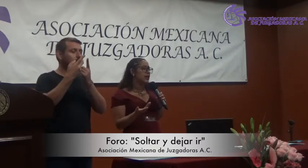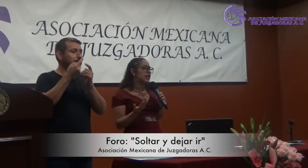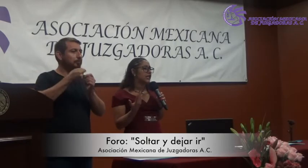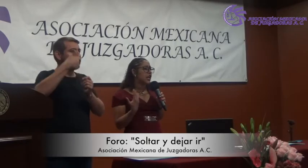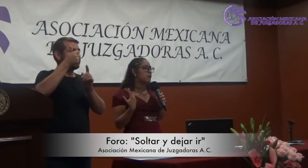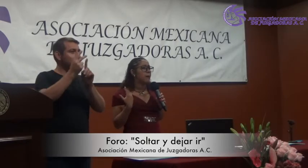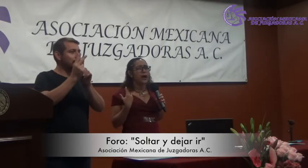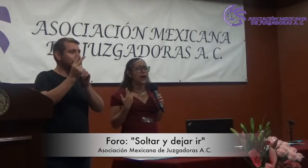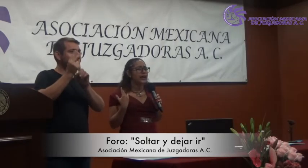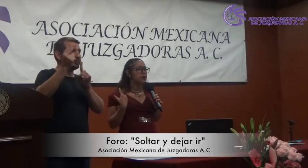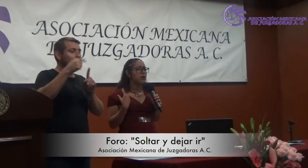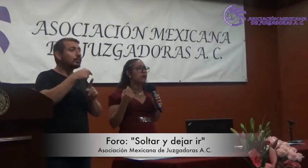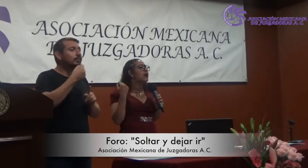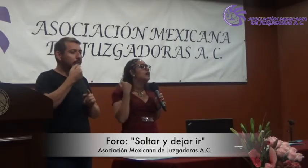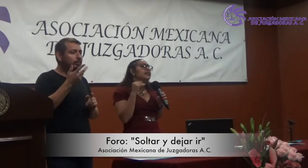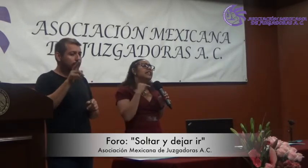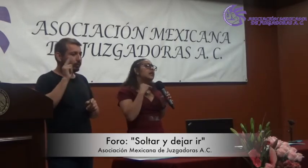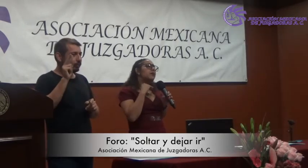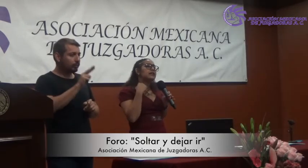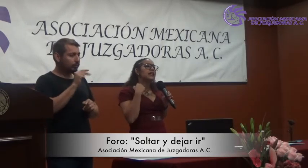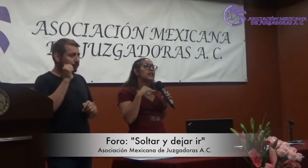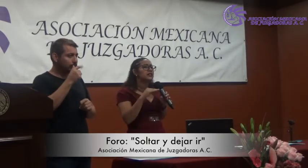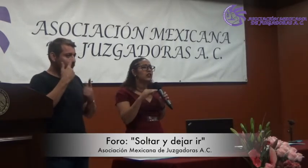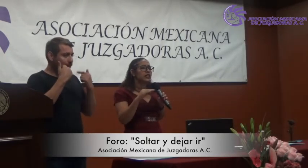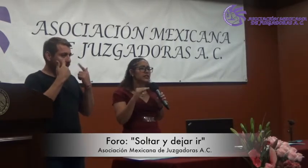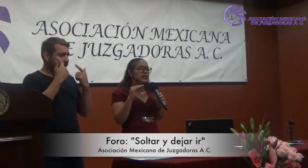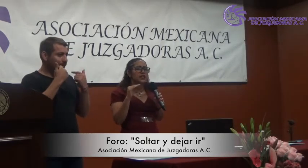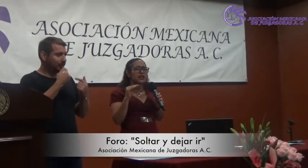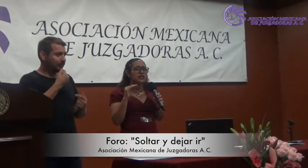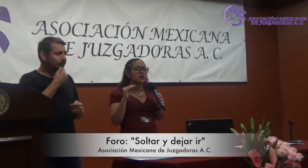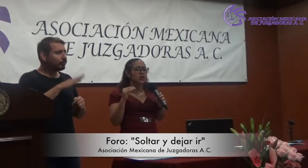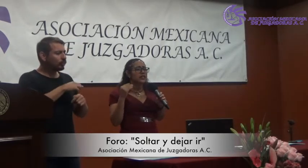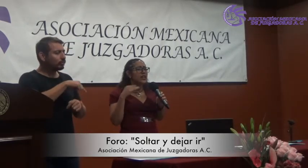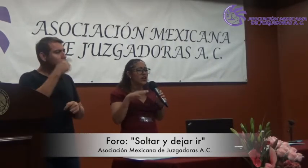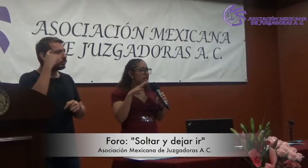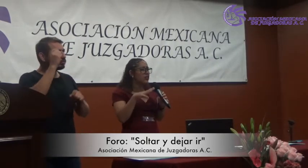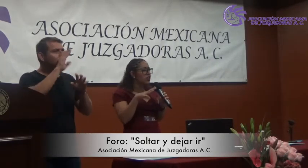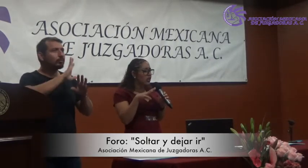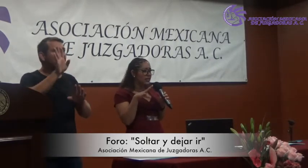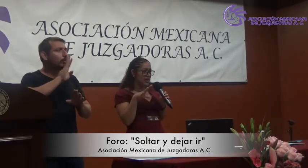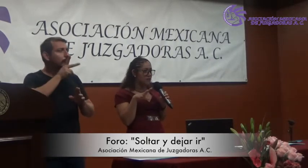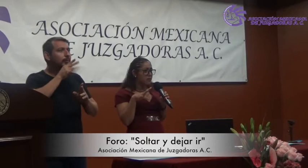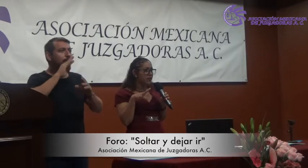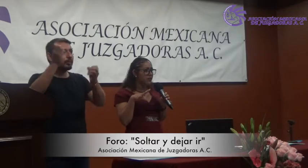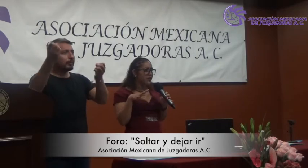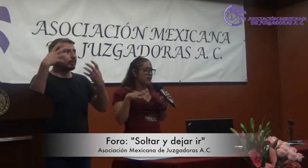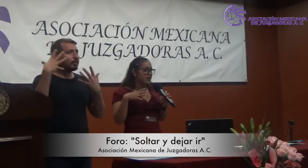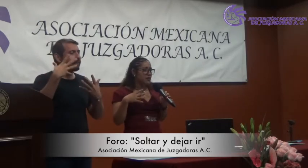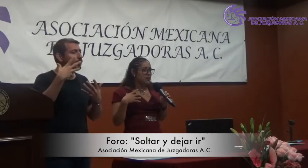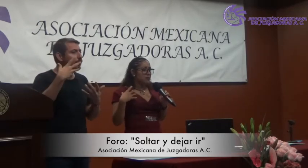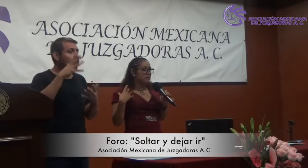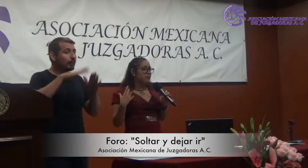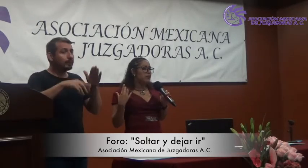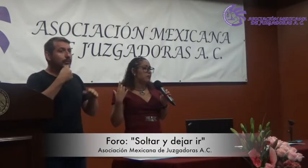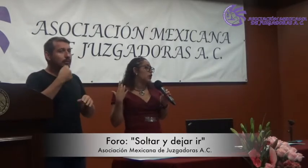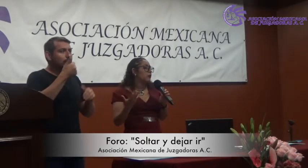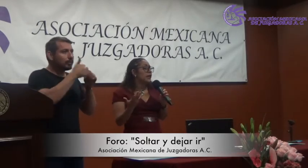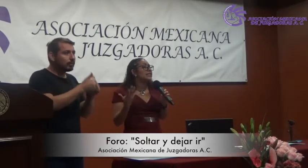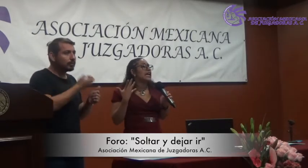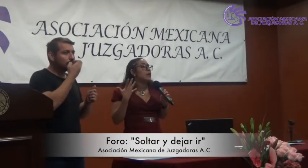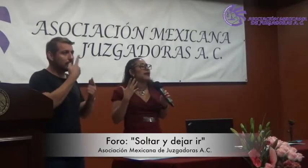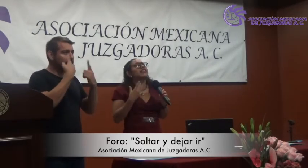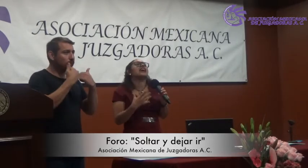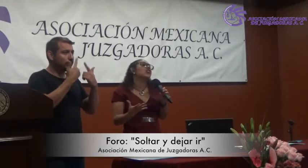que no va a regresar el papá y la mamá, y se pasan las horas de la escuelita llorando todo el tiempo,